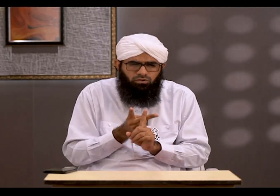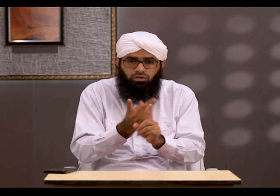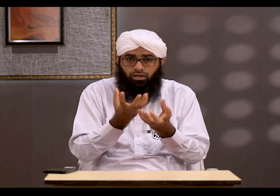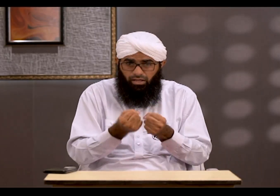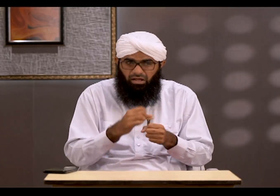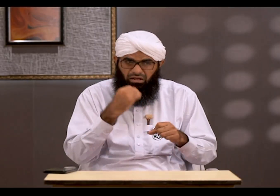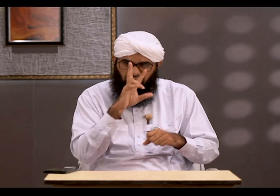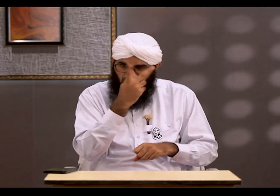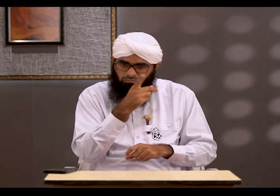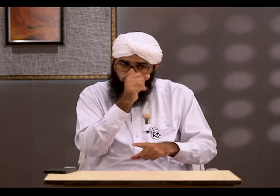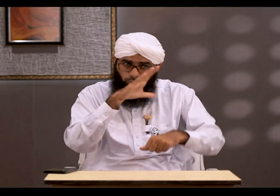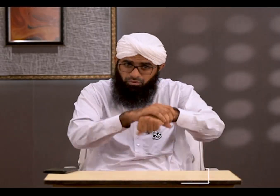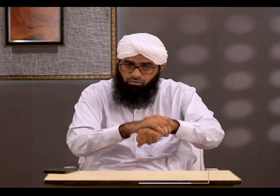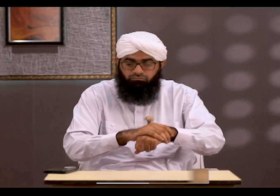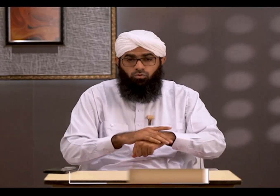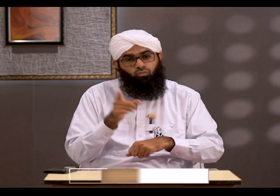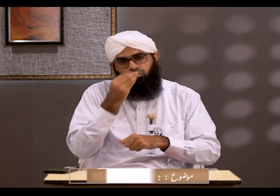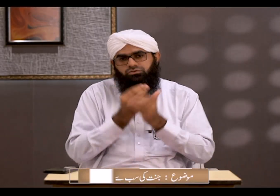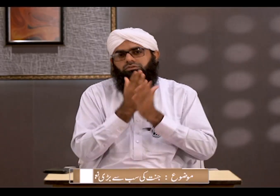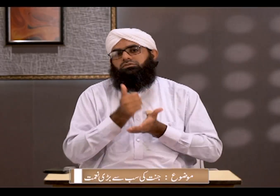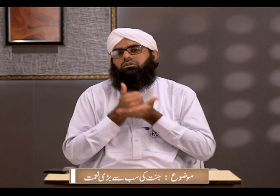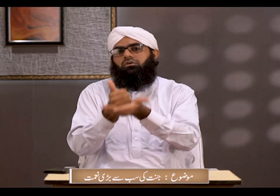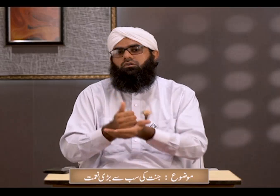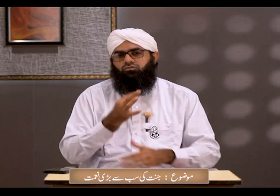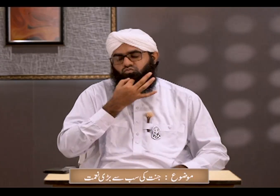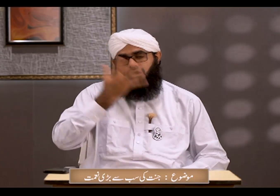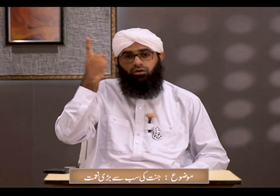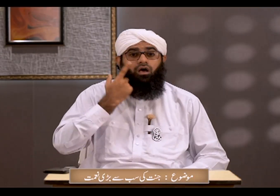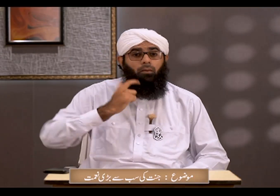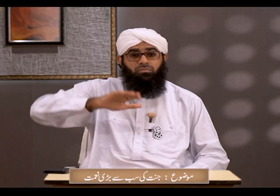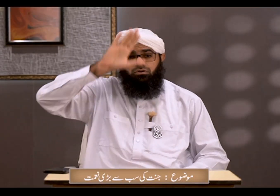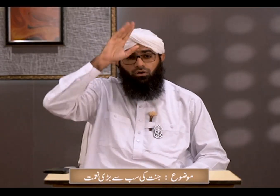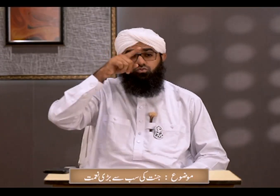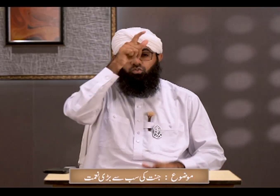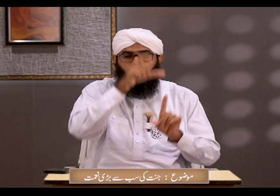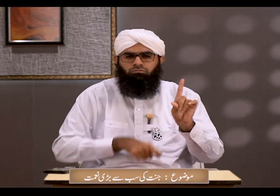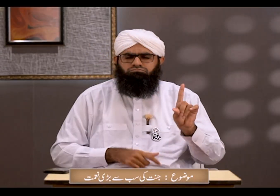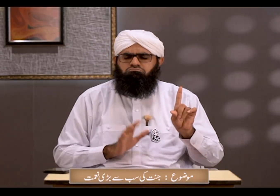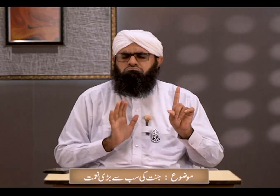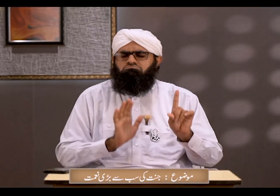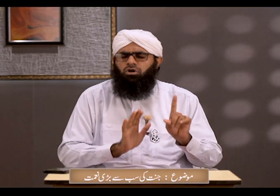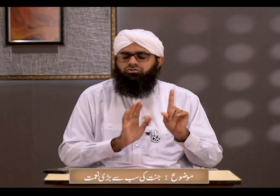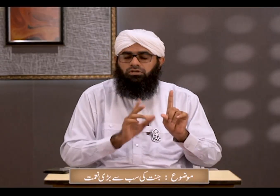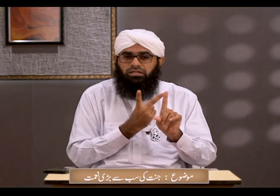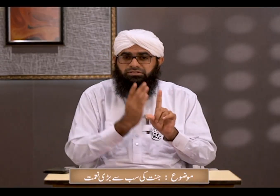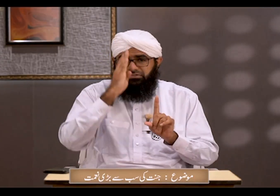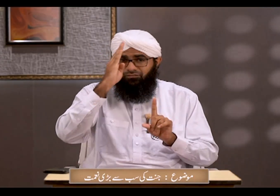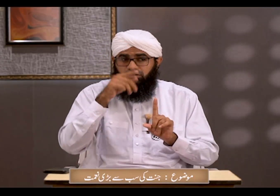جائیے میرے شیخ طریقت امیر اہل سنت دامت برکاتہم العالیہ کی ذات پر، جنہوں نے دعوت اسلامی کو مقصد ہی یہ دیا